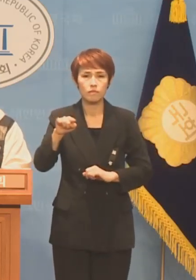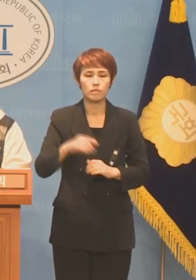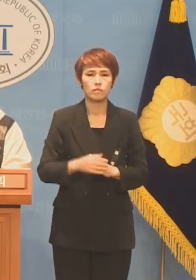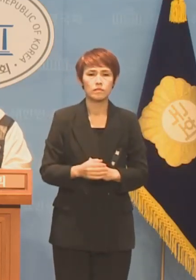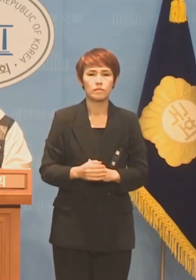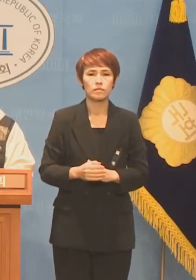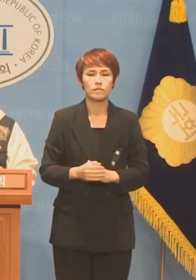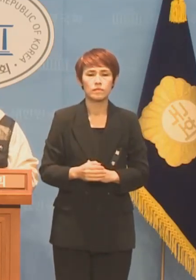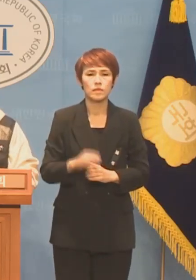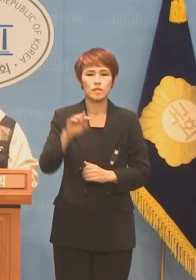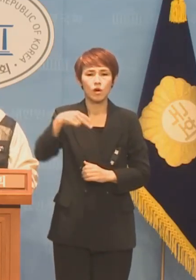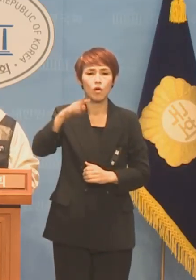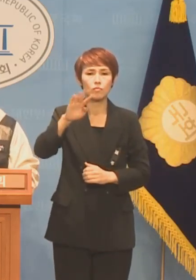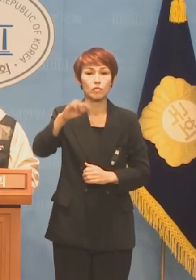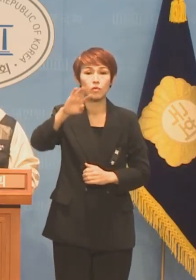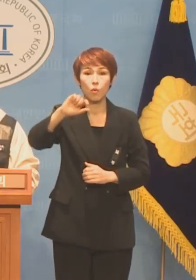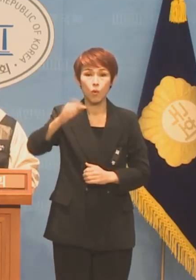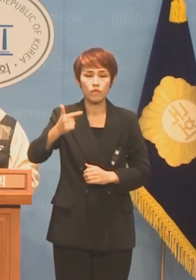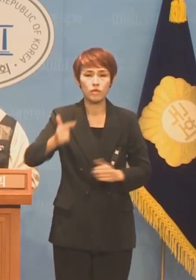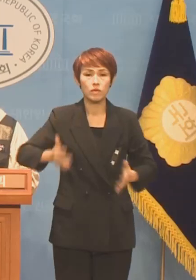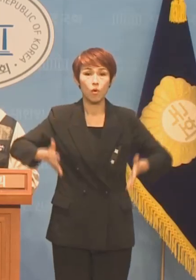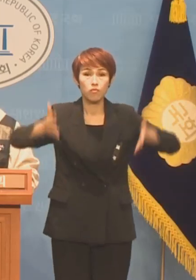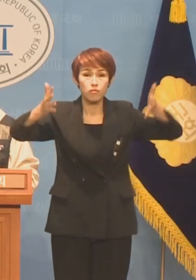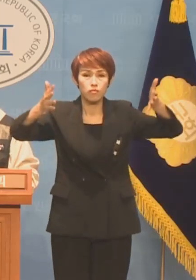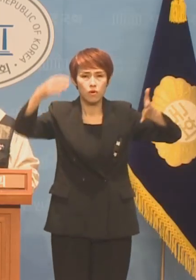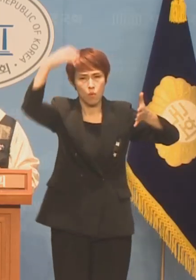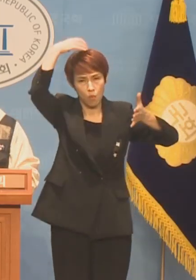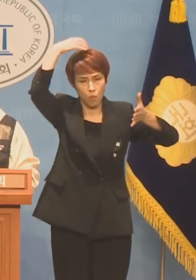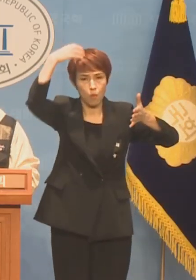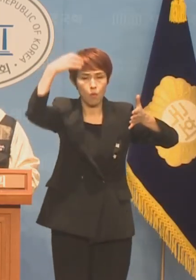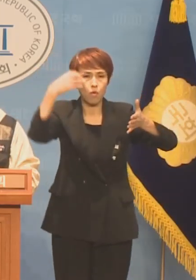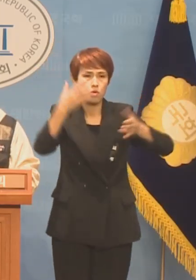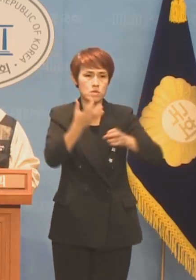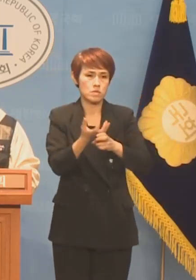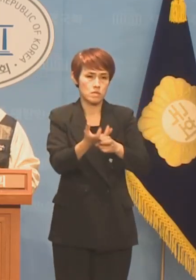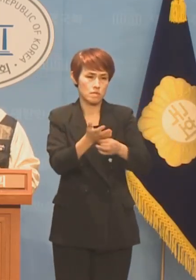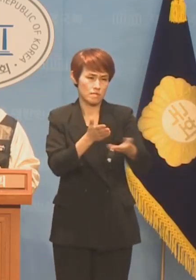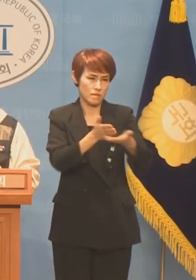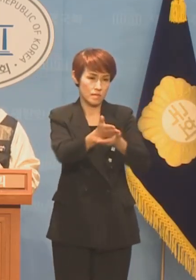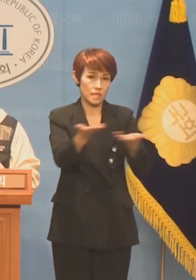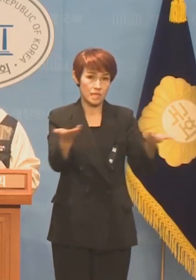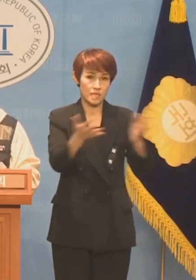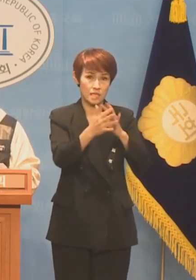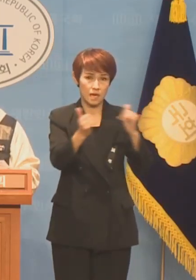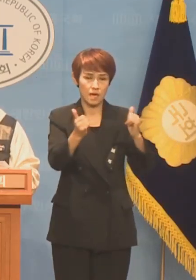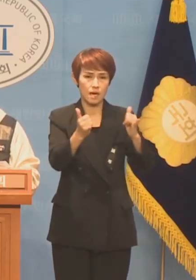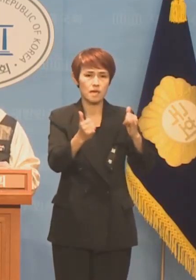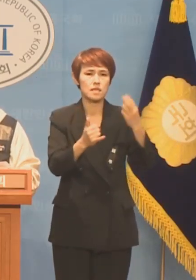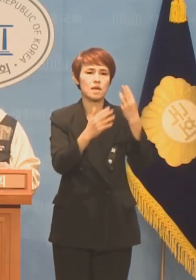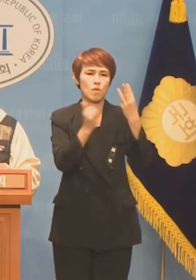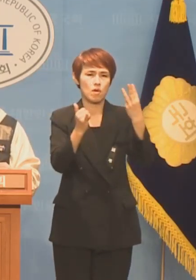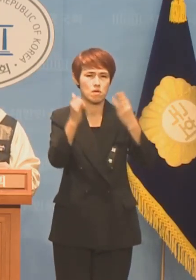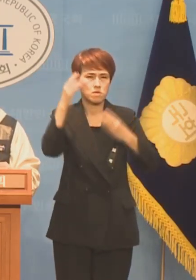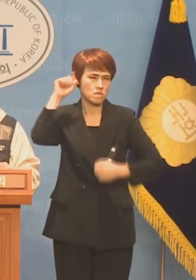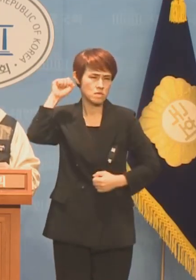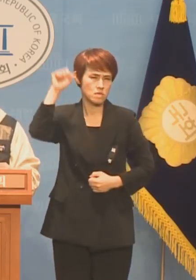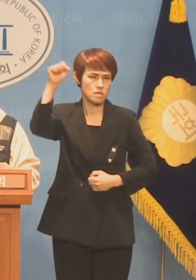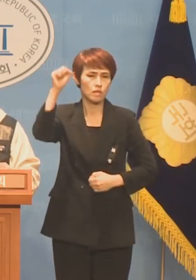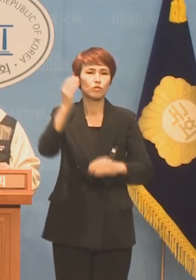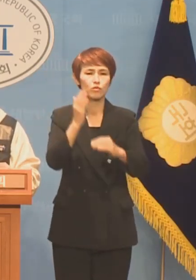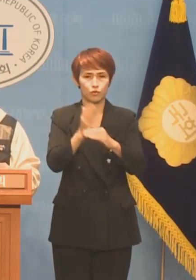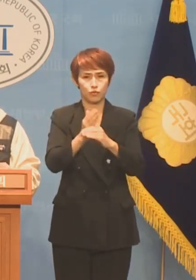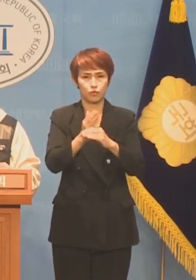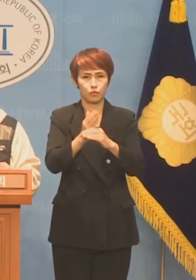내 서브원 건물에 화물 노동자 3분이 고공농성을 하고 계십니다. 해당 고공농성에 대한